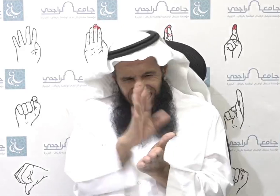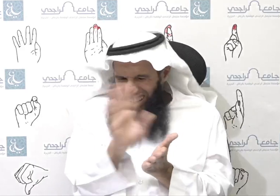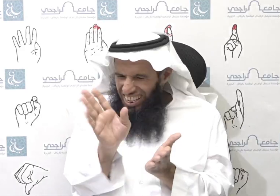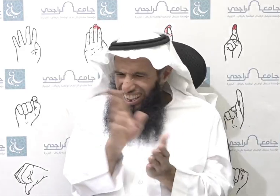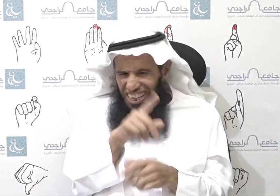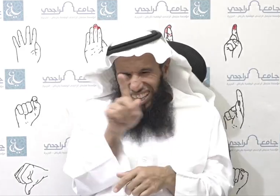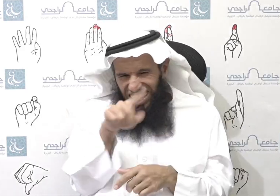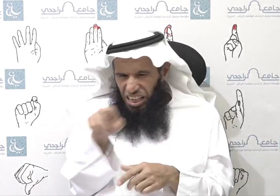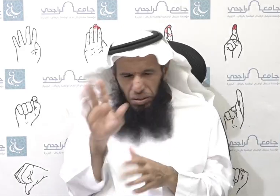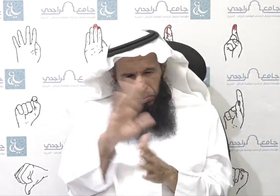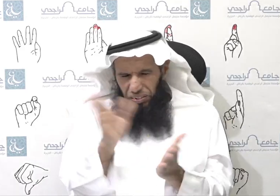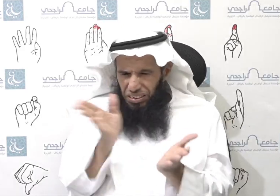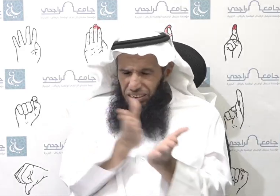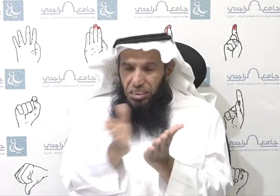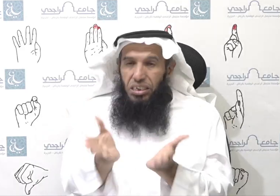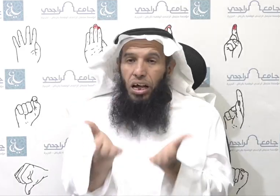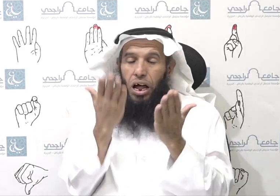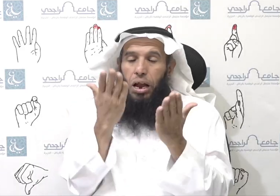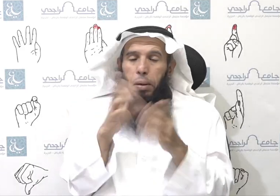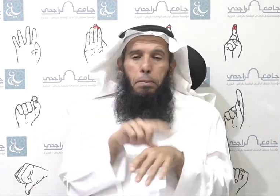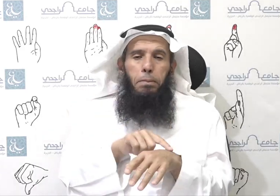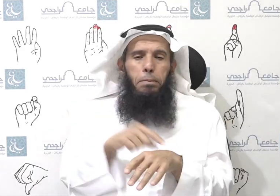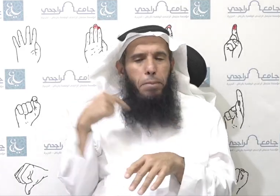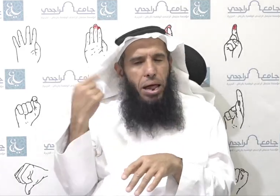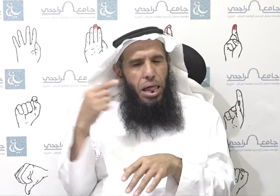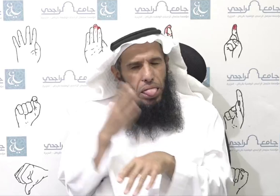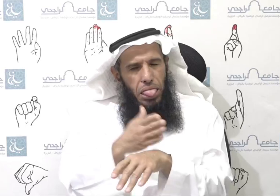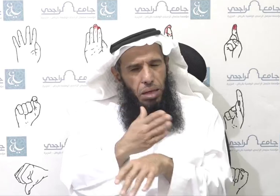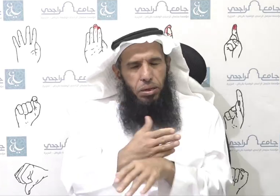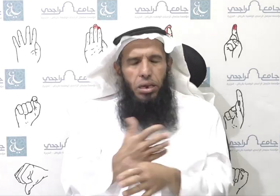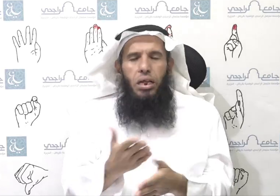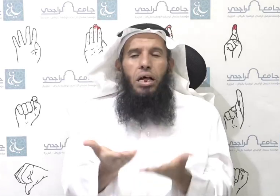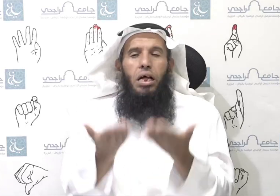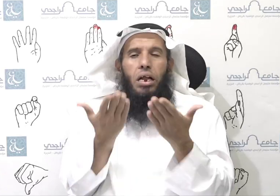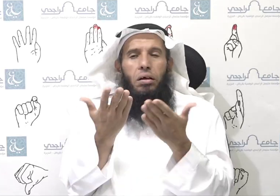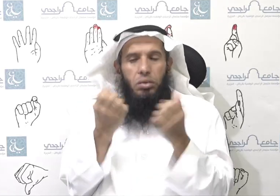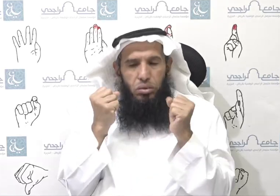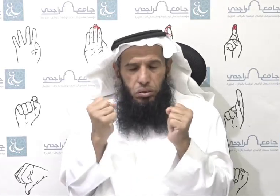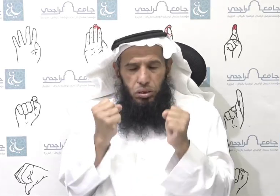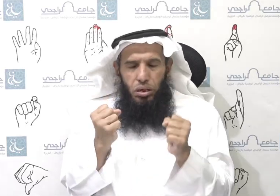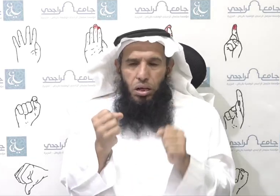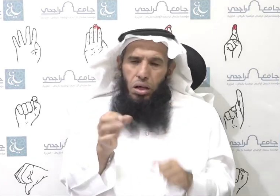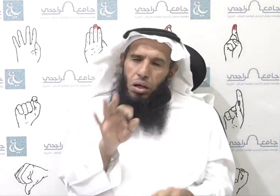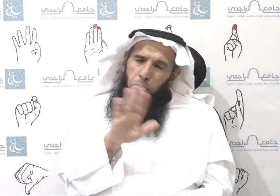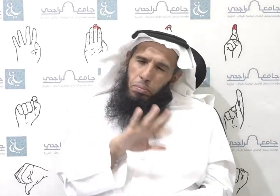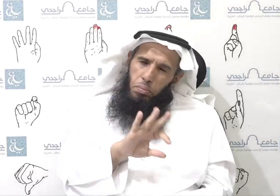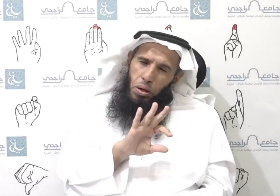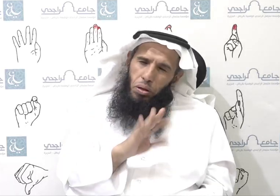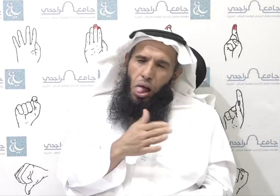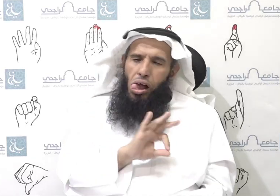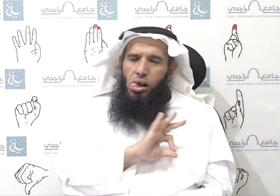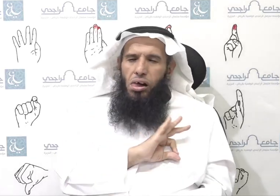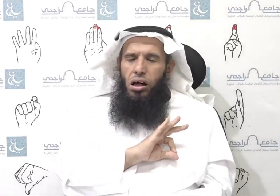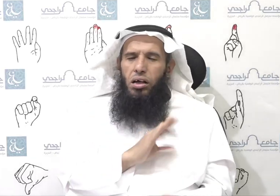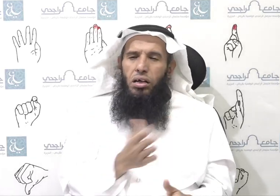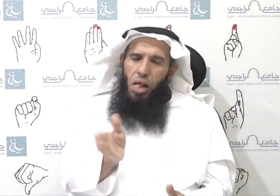مضلين. اللهم اشف مرضانا وارحم موتانا. اللهم اغفر لهم وارحمهم وعافهم واعف